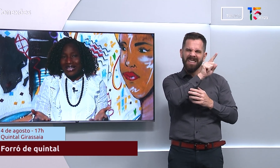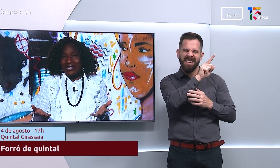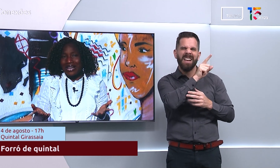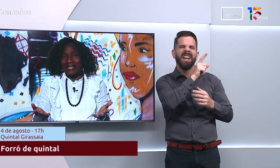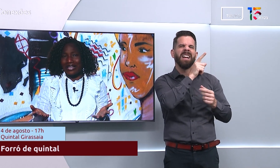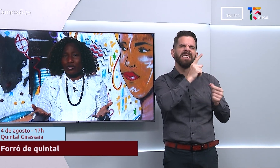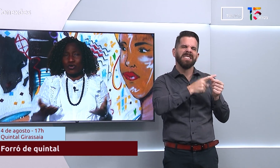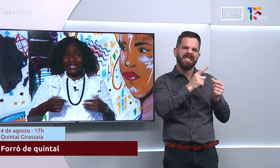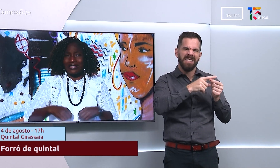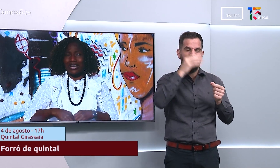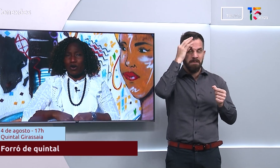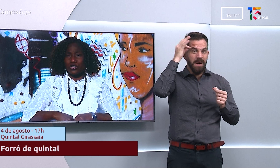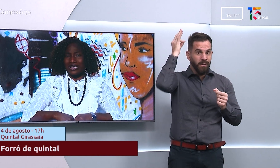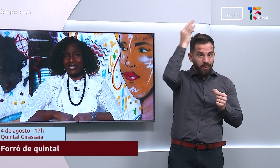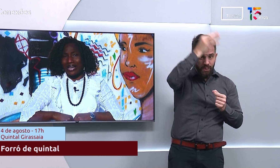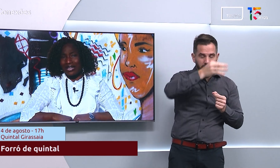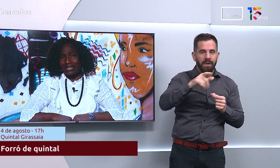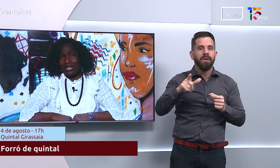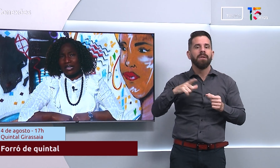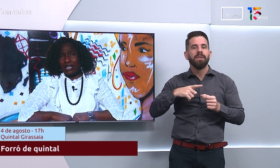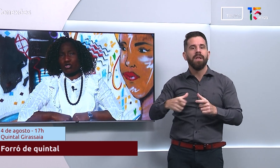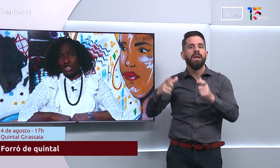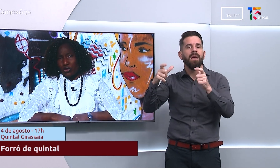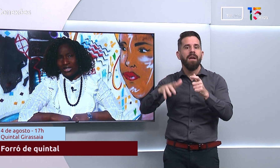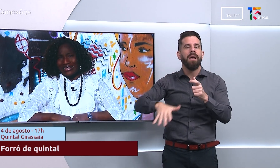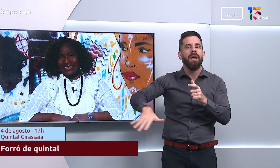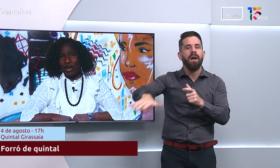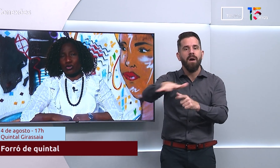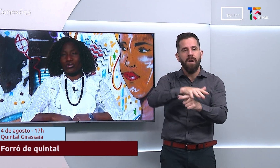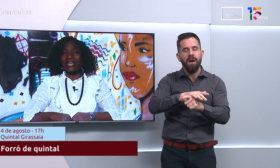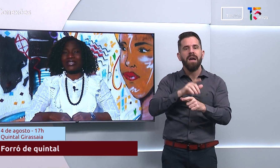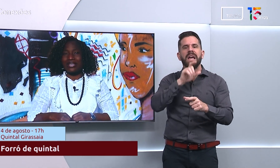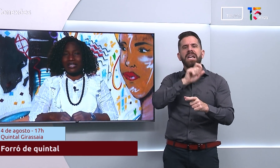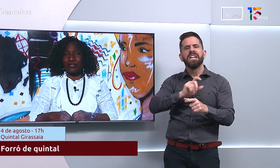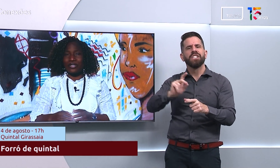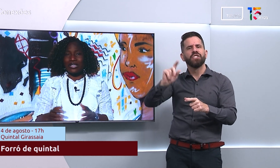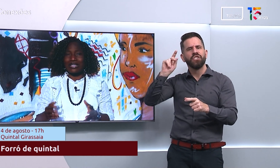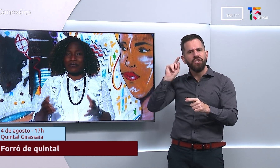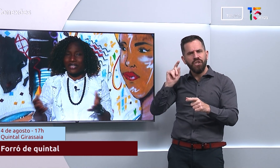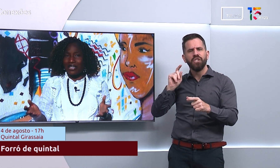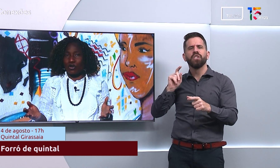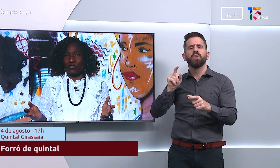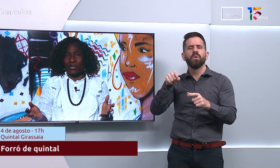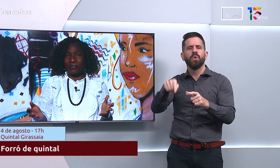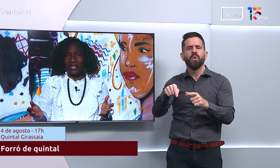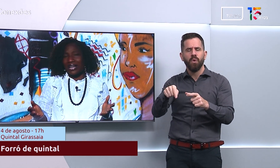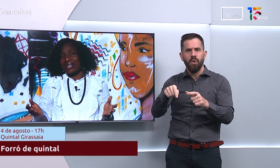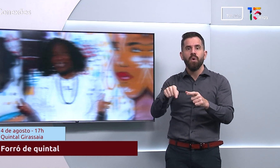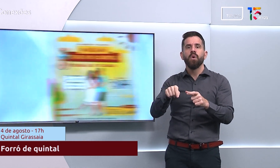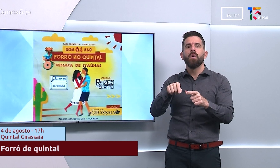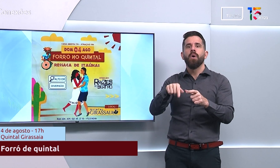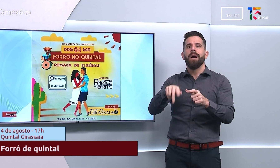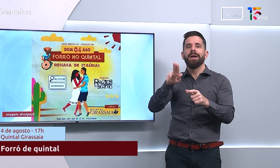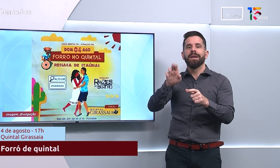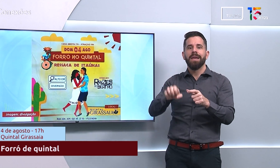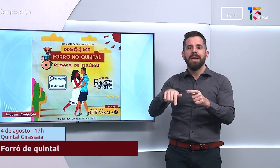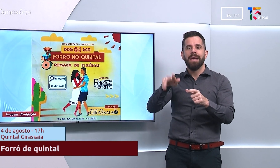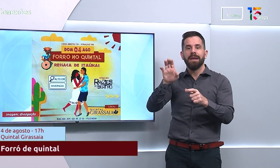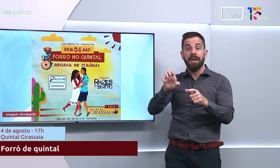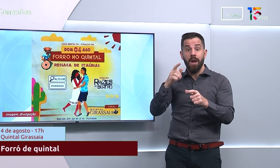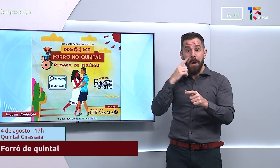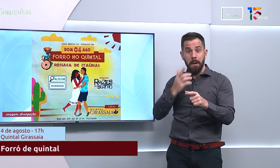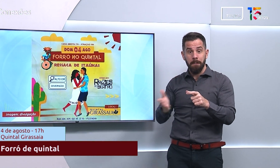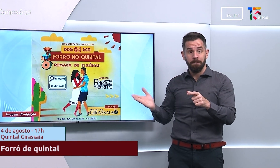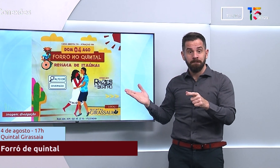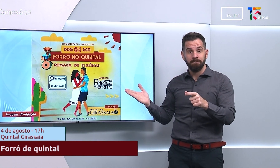será realizada no Quintal Girassaia, antigo quintal do Quequê, que fica na Vila Nova. A casa estará aberta a